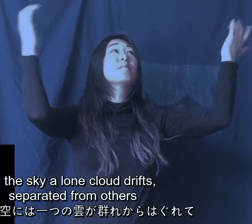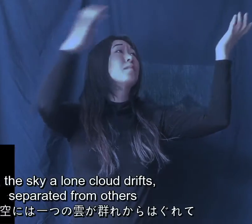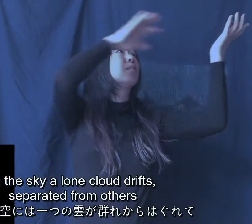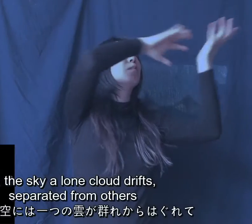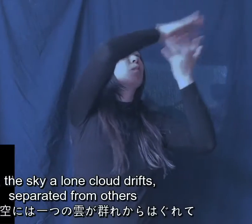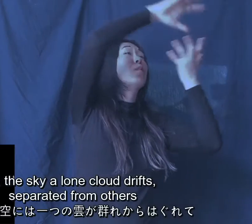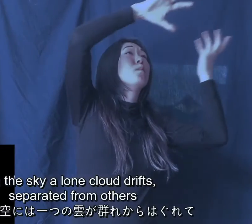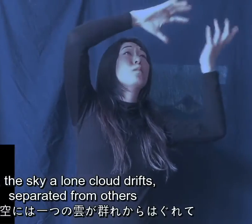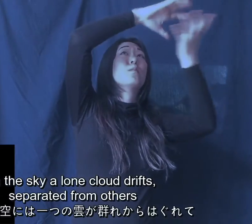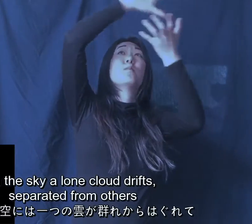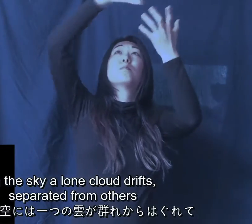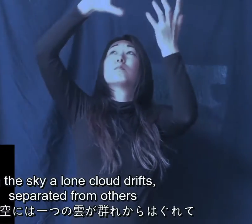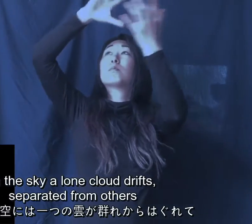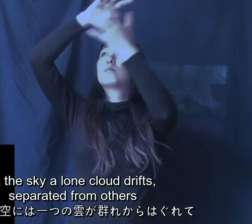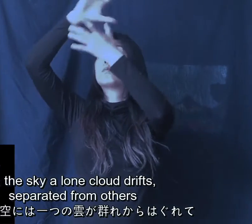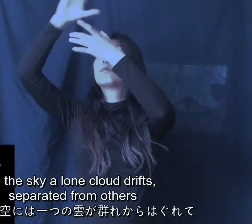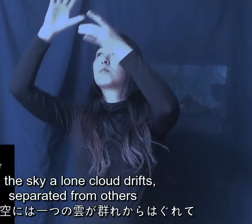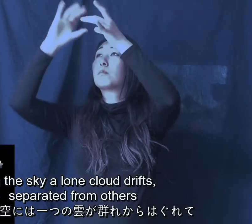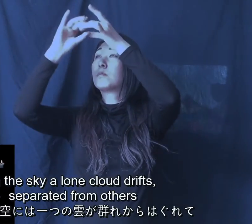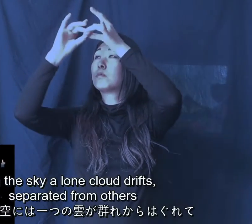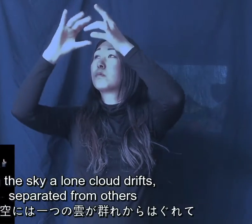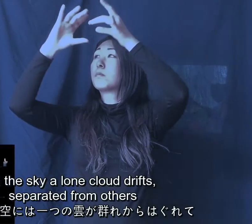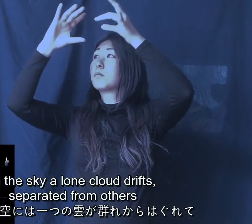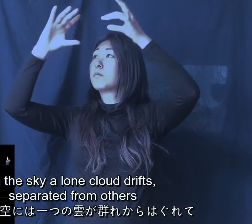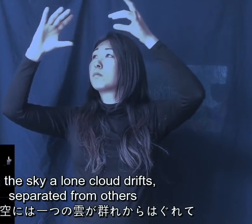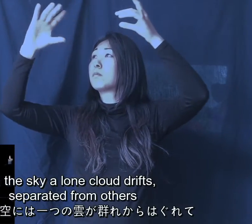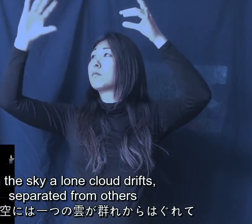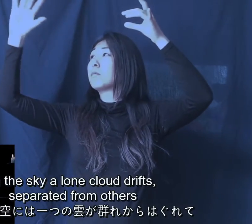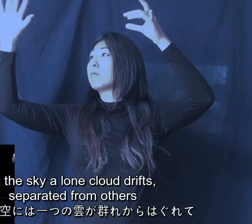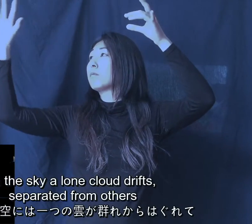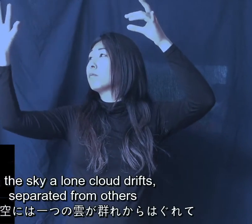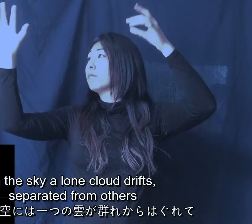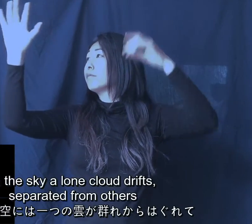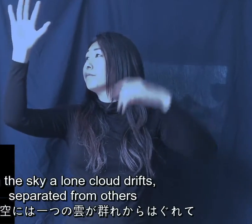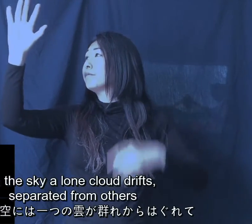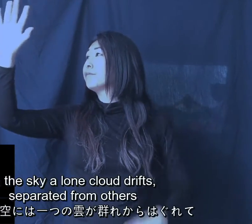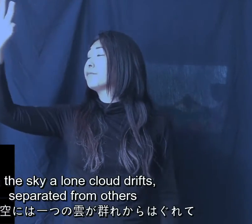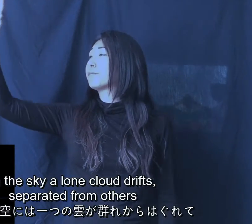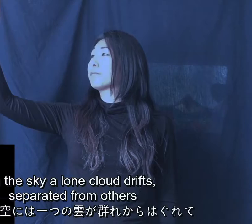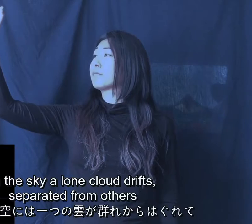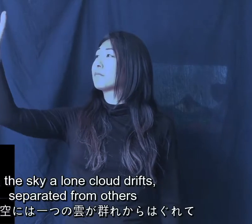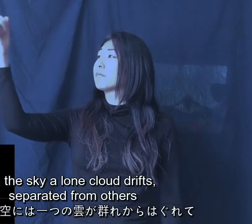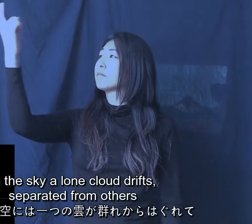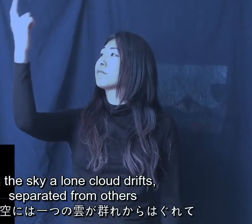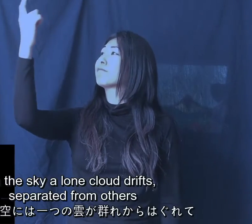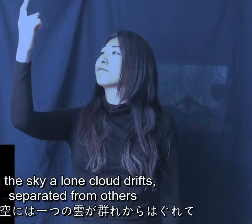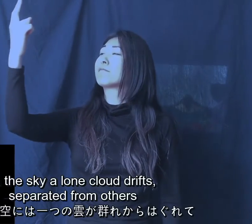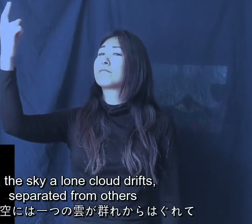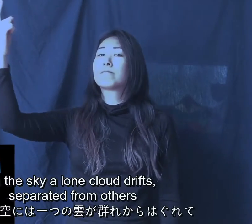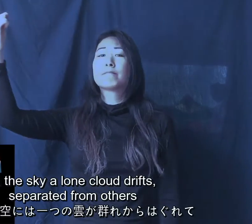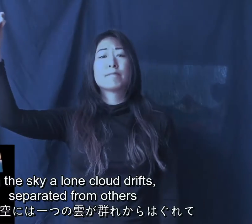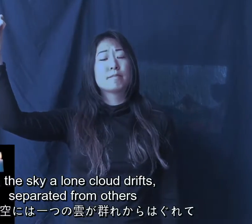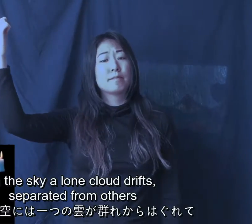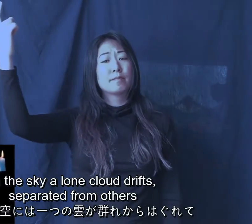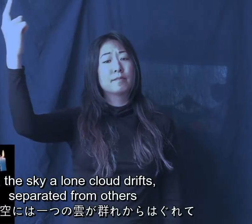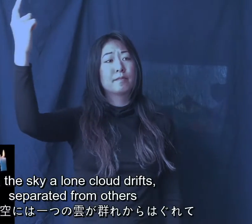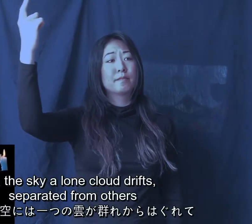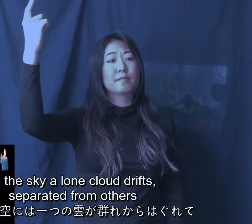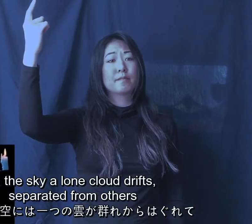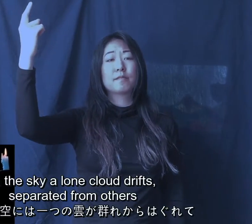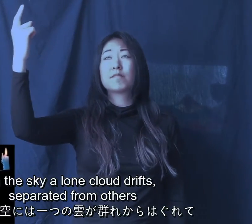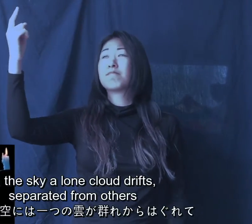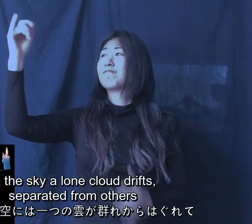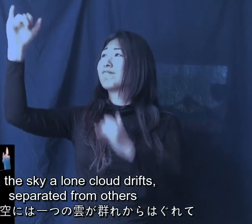た空には一つの雲かむれからはぐれ